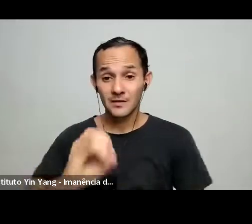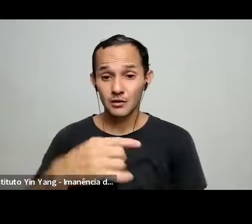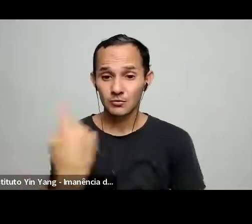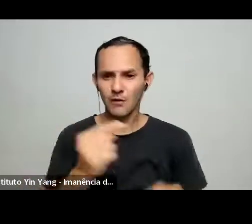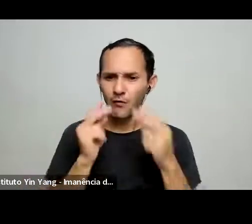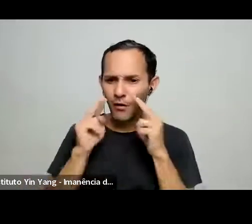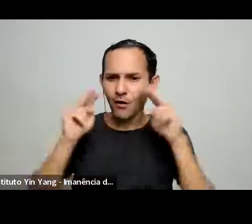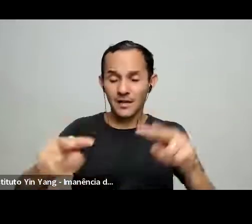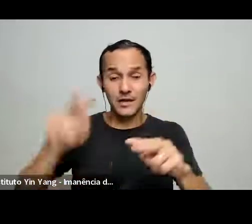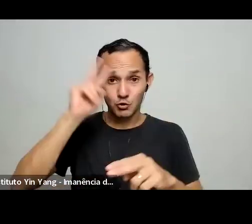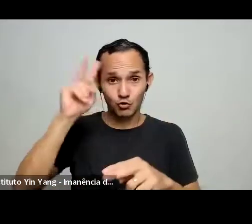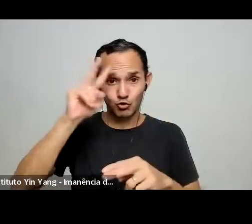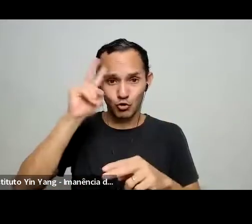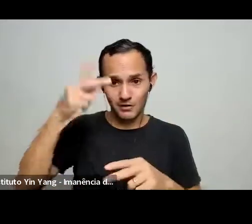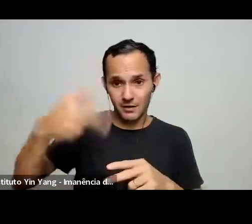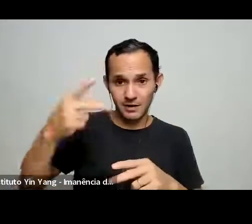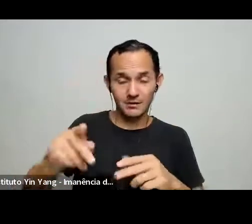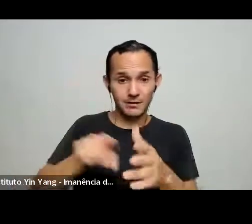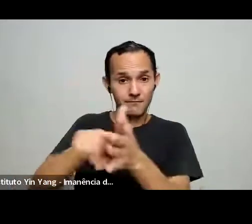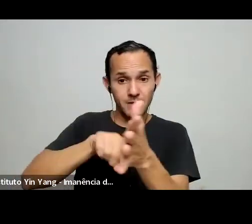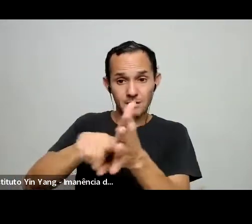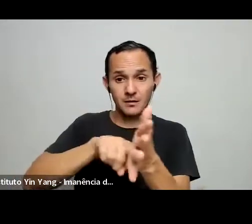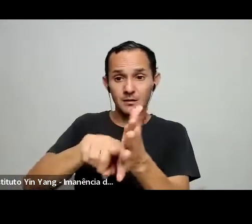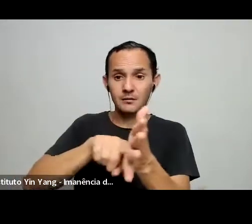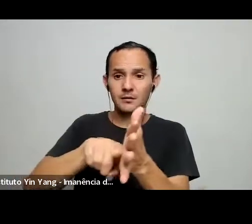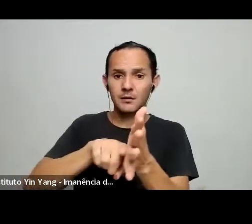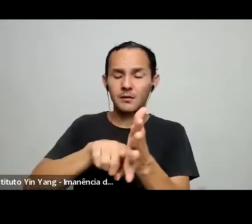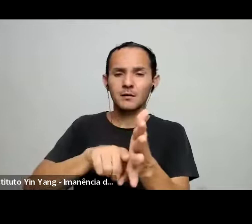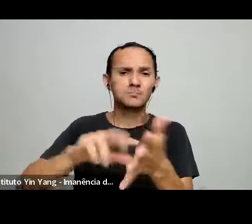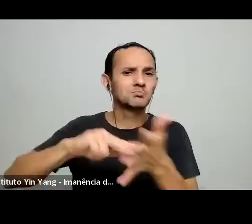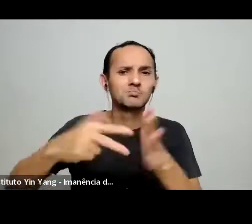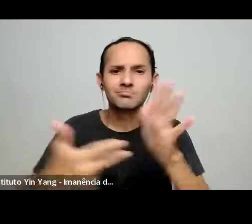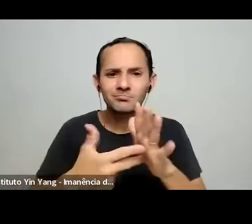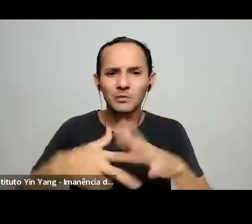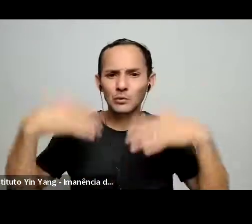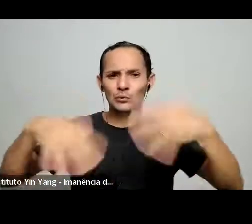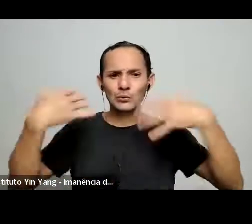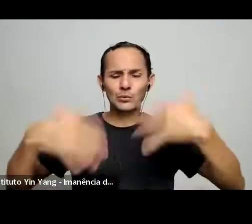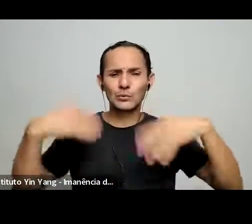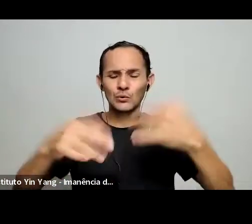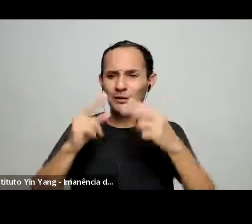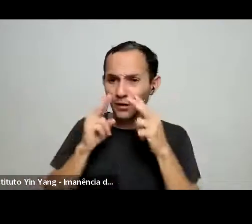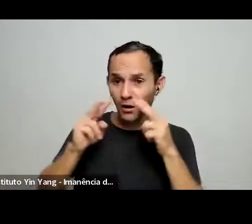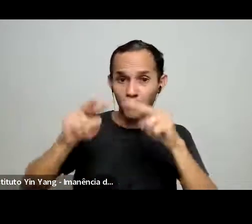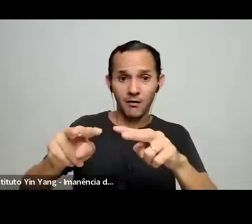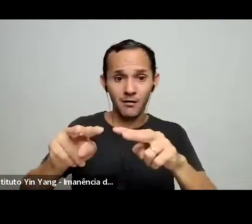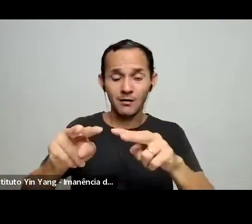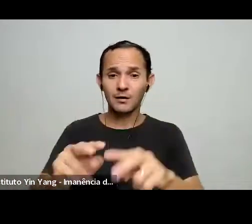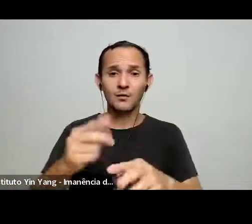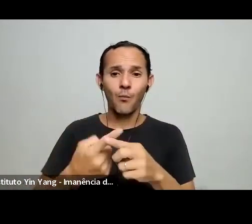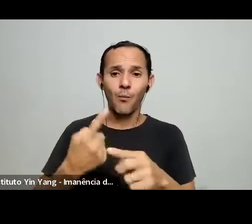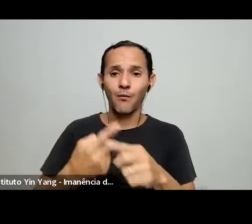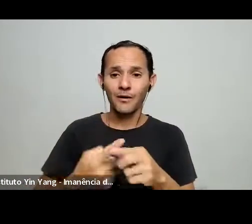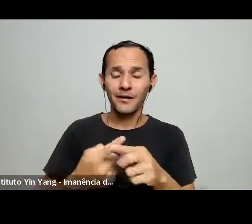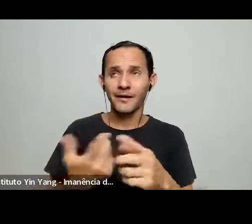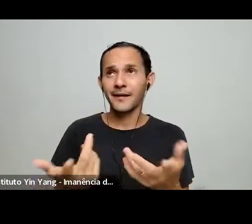pouquinho na história dessa pesquisa que eu fiz, é algo muito interessante a gente verificar que, na